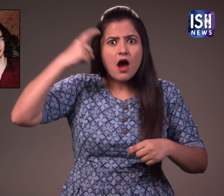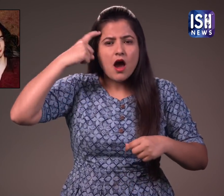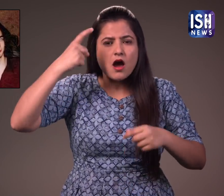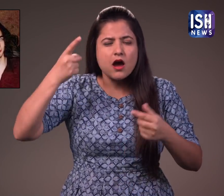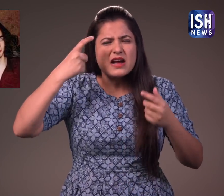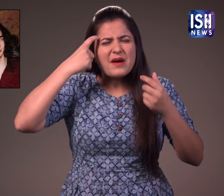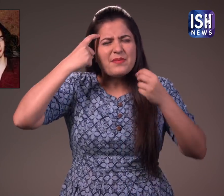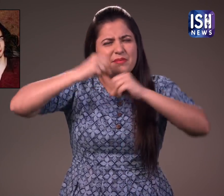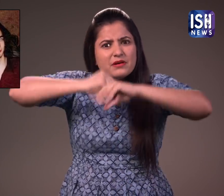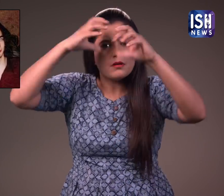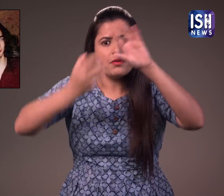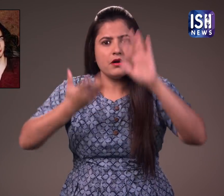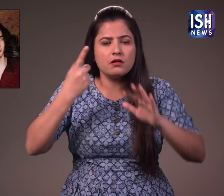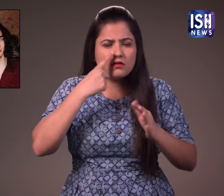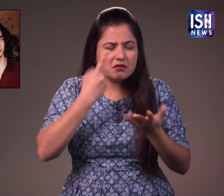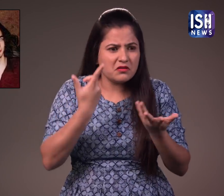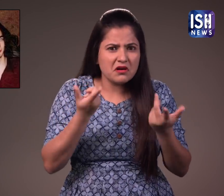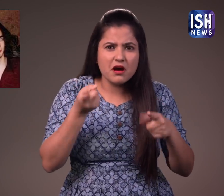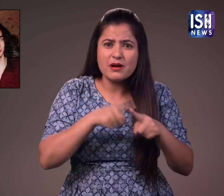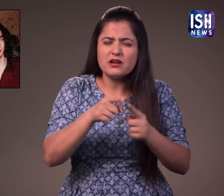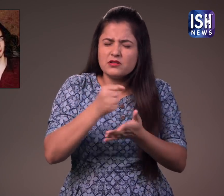इलाज के बावजूद वह ठीक नहीं हो सका